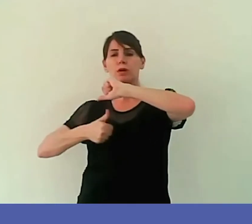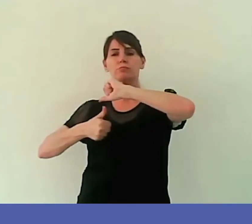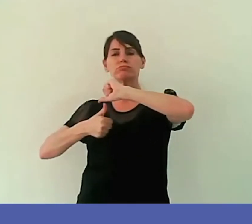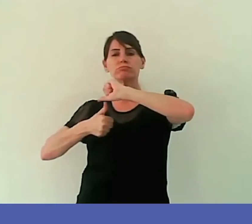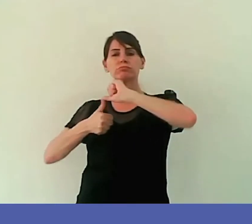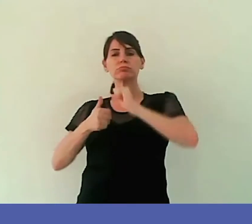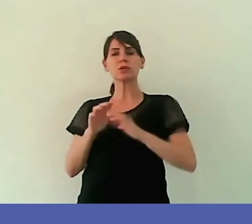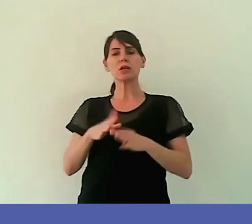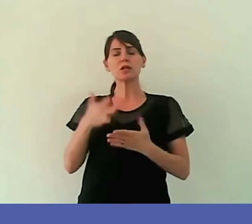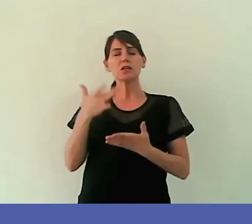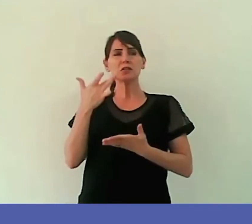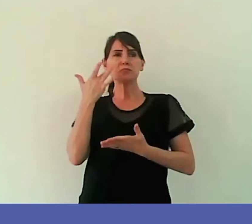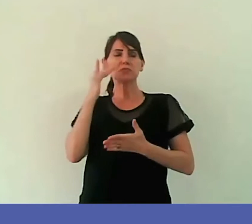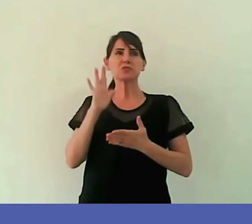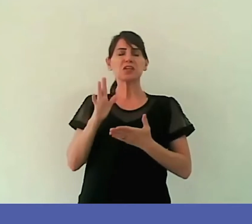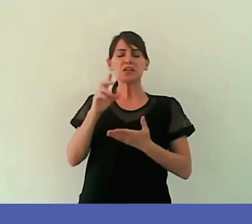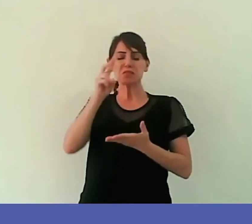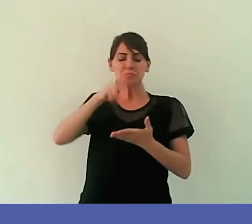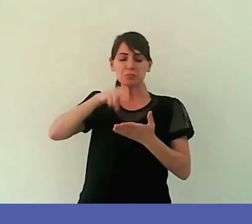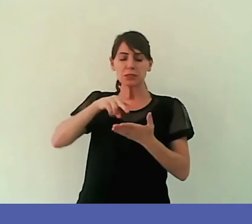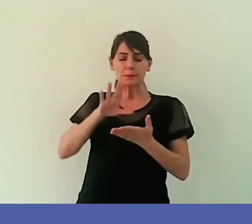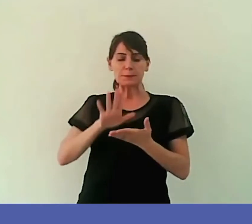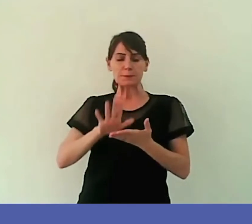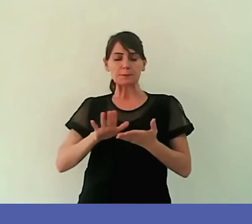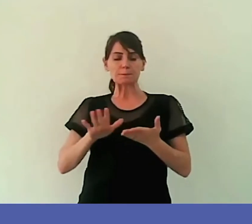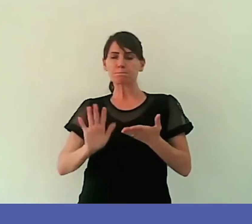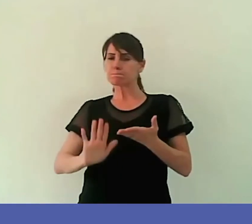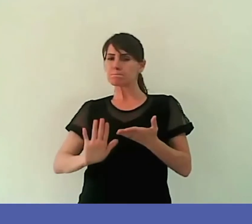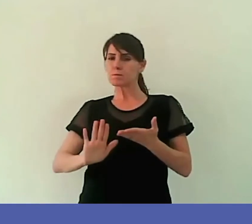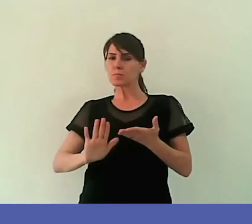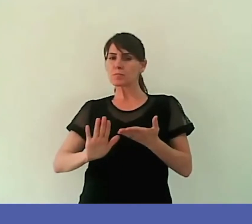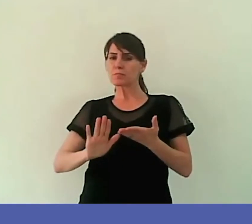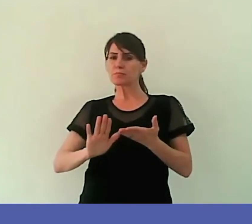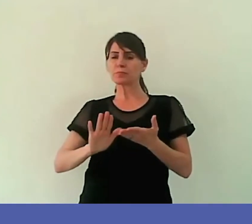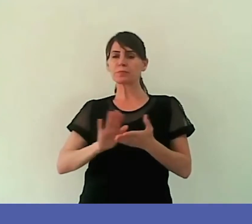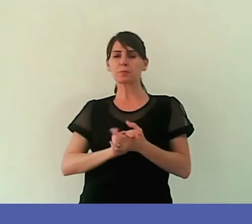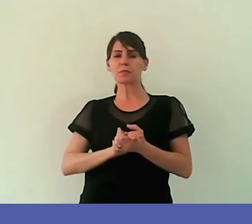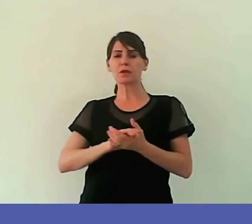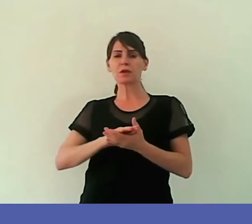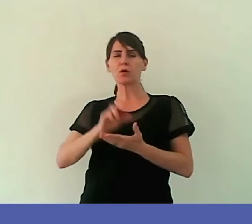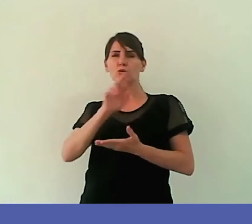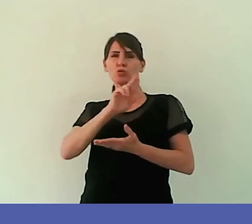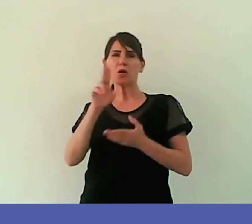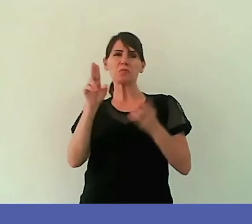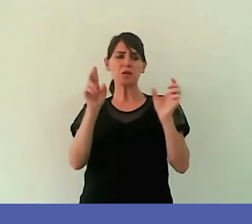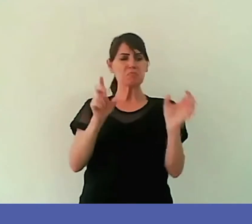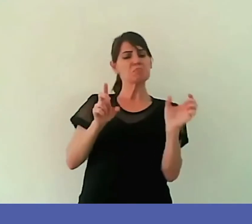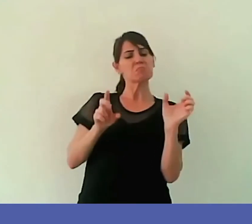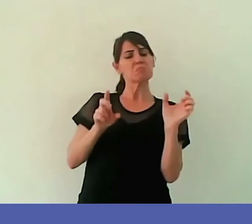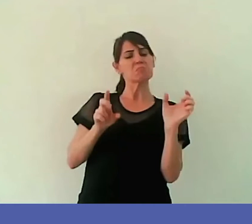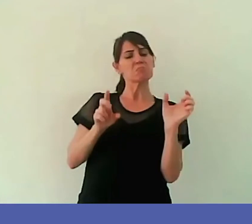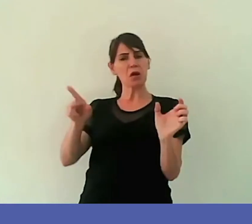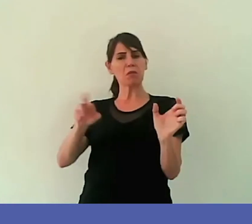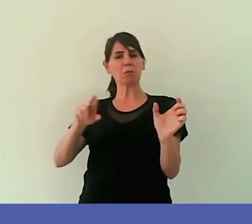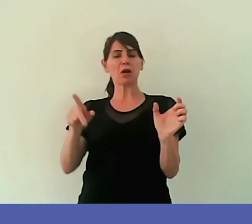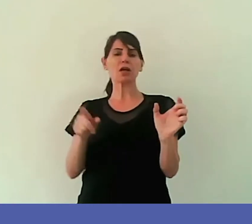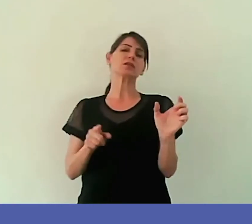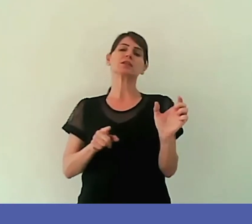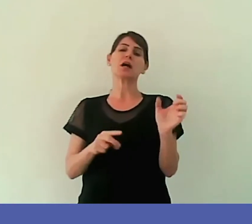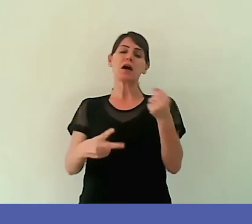sei ler direito, né? Hebraico, baná, deve ser baná, né? É